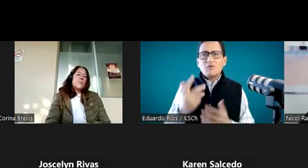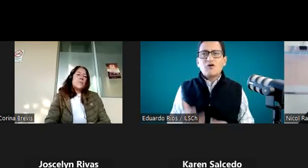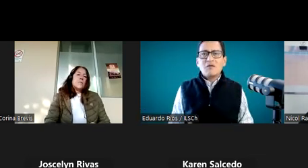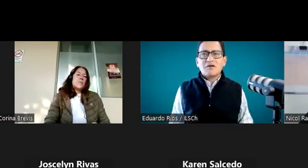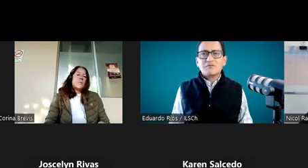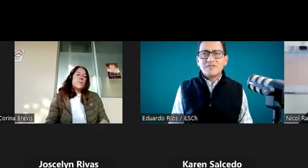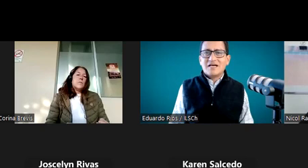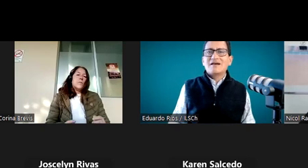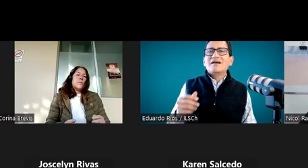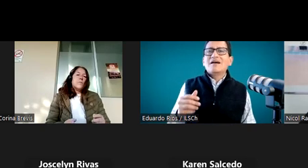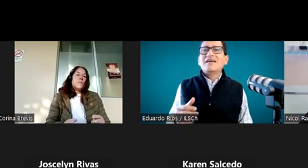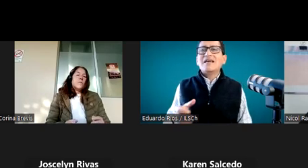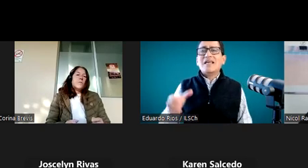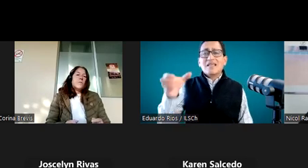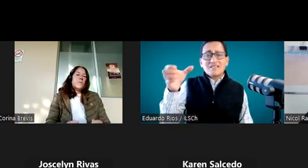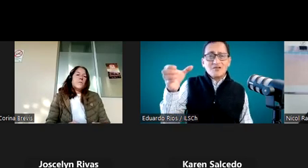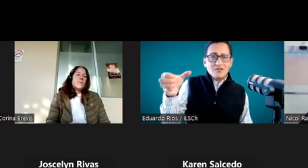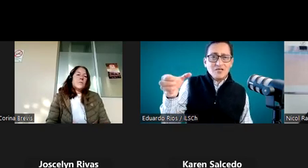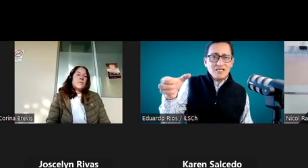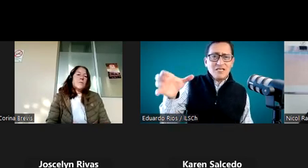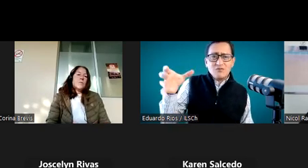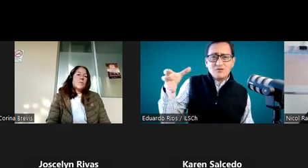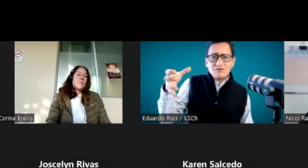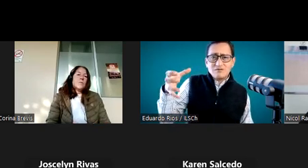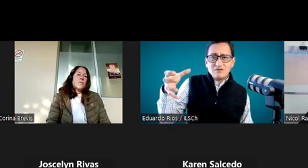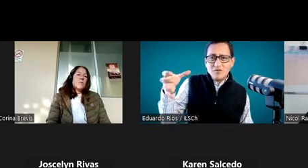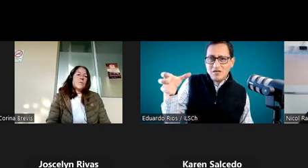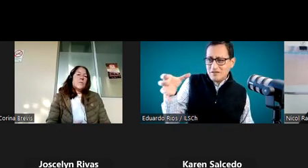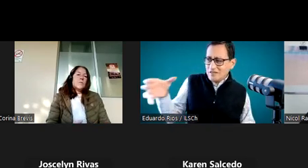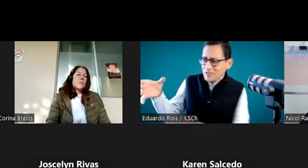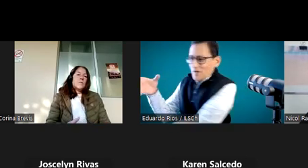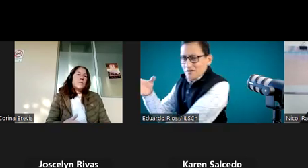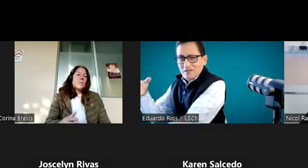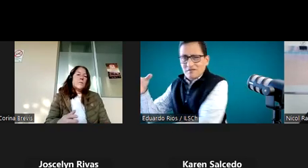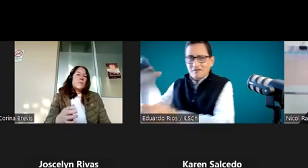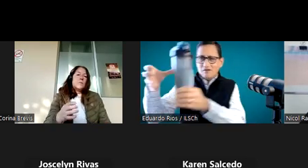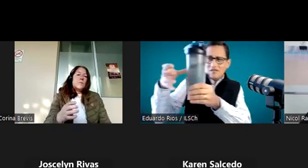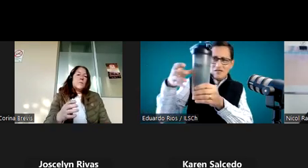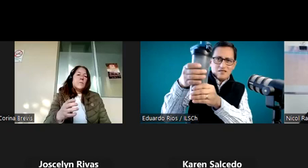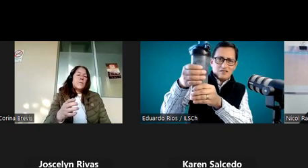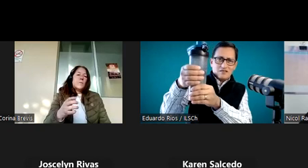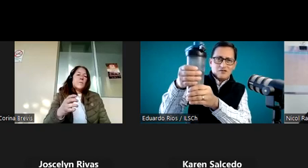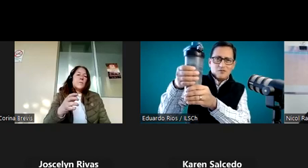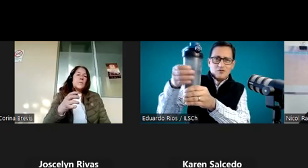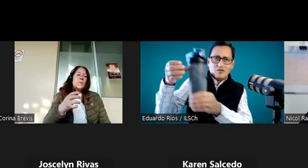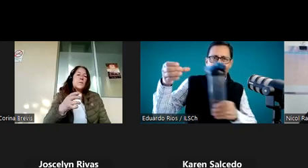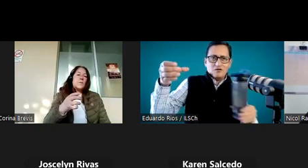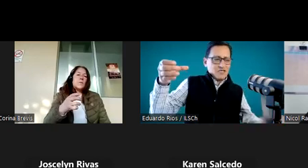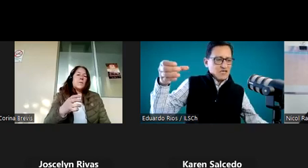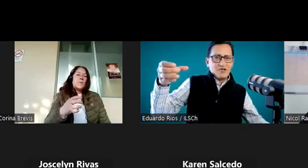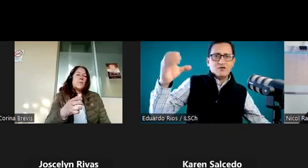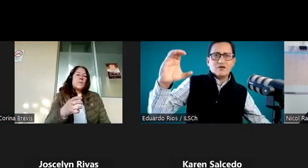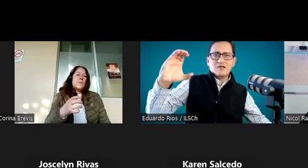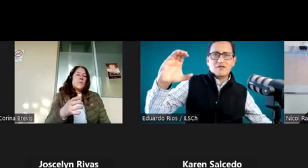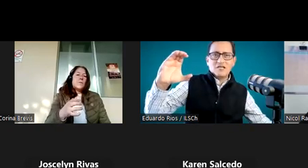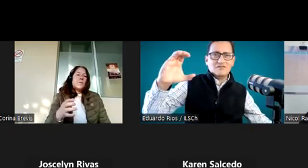¿Cómo lo dibujamos con las manos? Ya, ahí Ángela está haciendo, ¿cierto? Que tiene, como que está tomando, ¿cierto? Ahí, lo tenemos tomado y nos